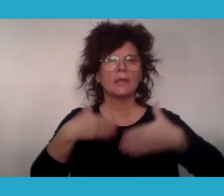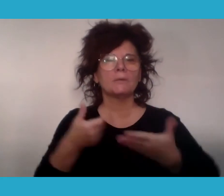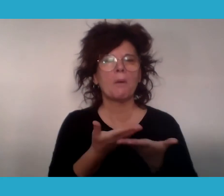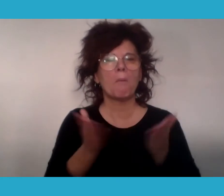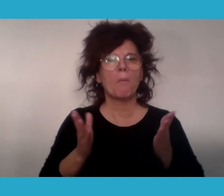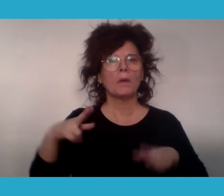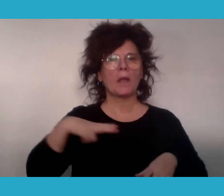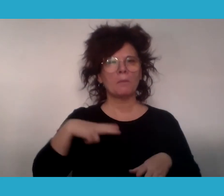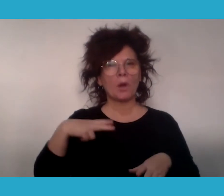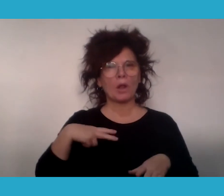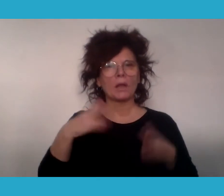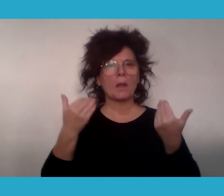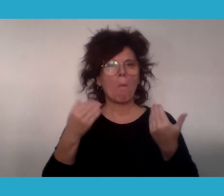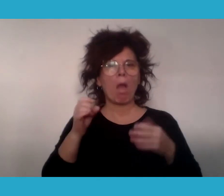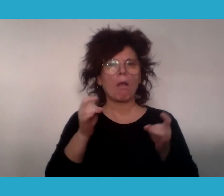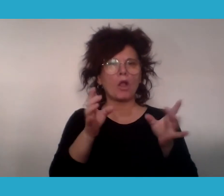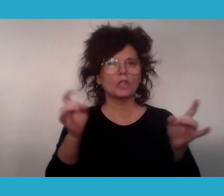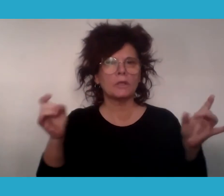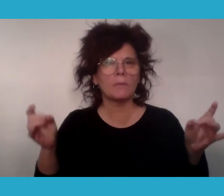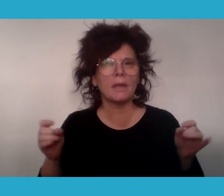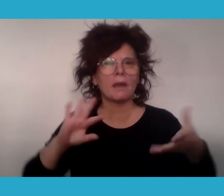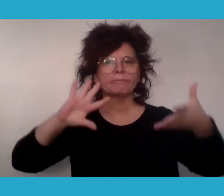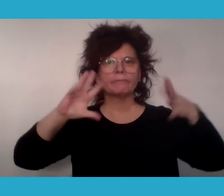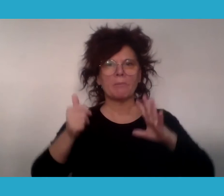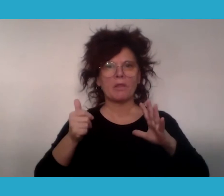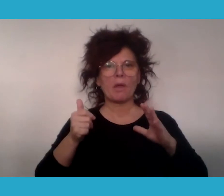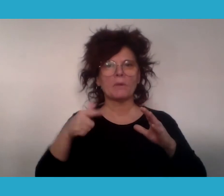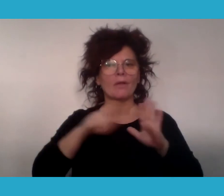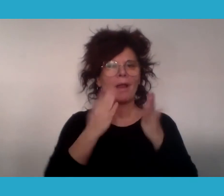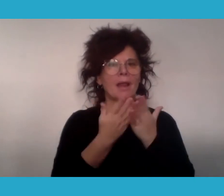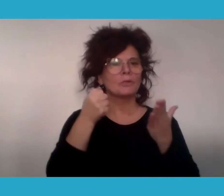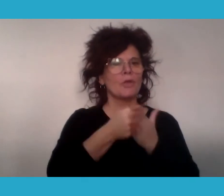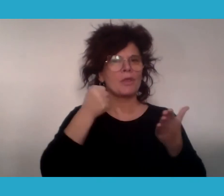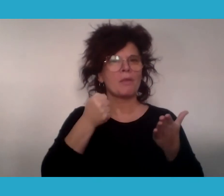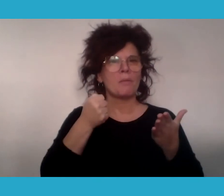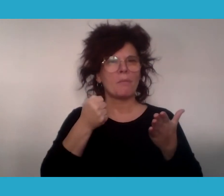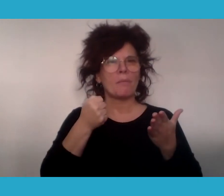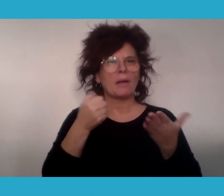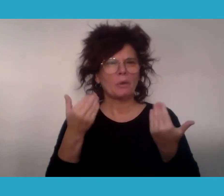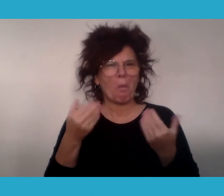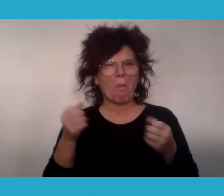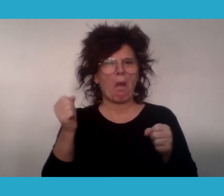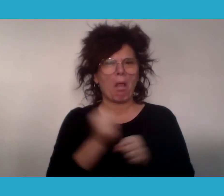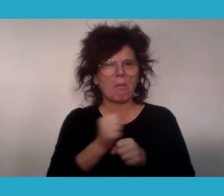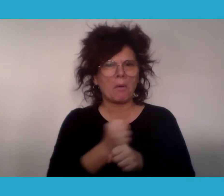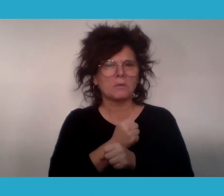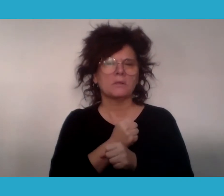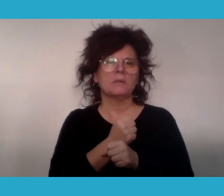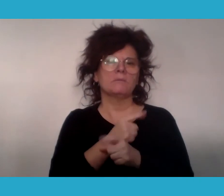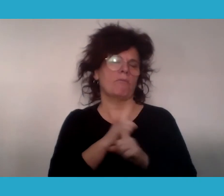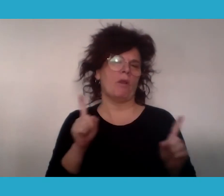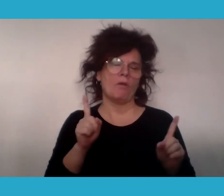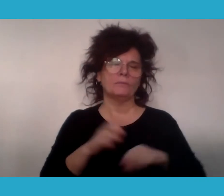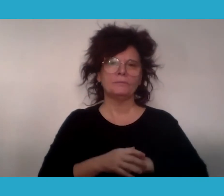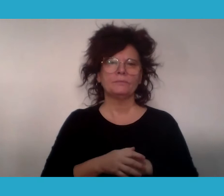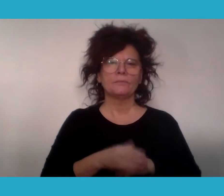públicas y privadas susceptibles de contaminar, degradar el medio ambiente, por lo que el estudio de impacto ambiental nunca podría tener licencia ambiental. Se pregunta